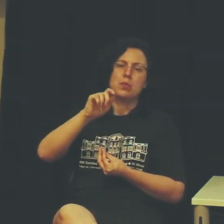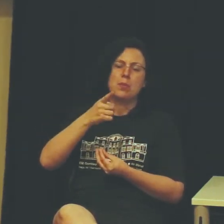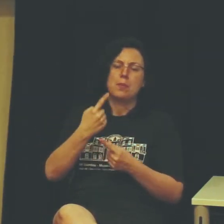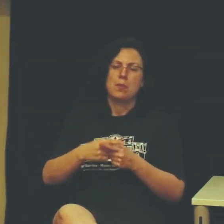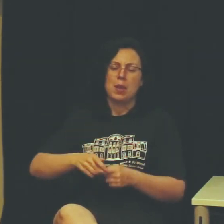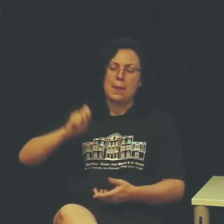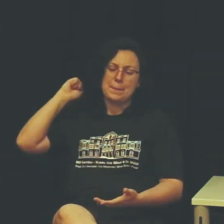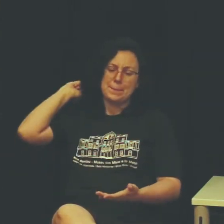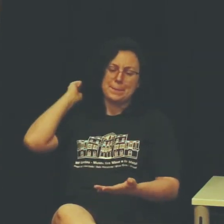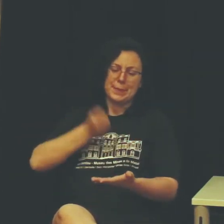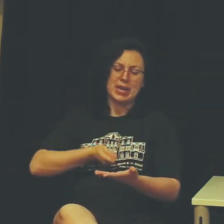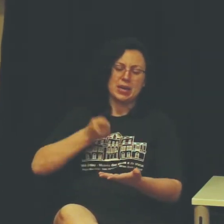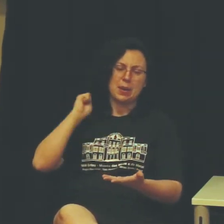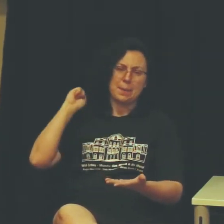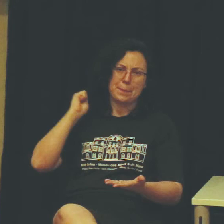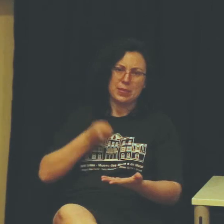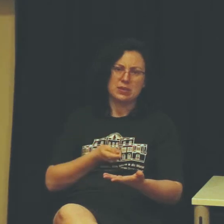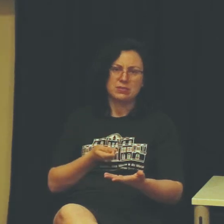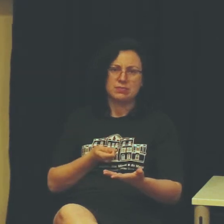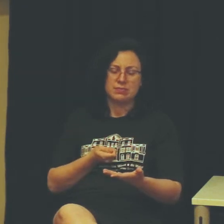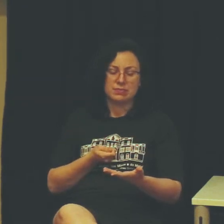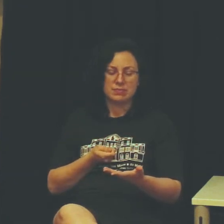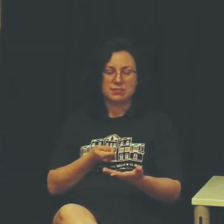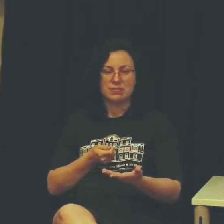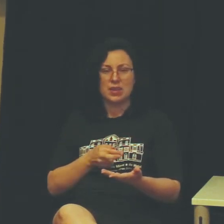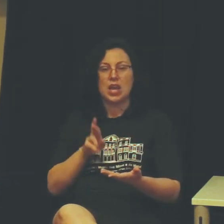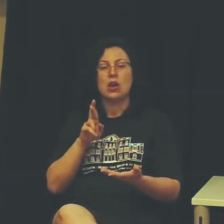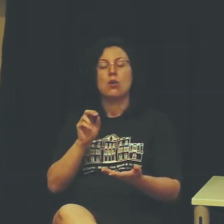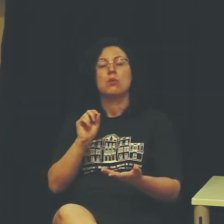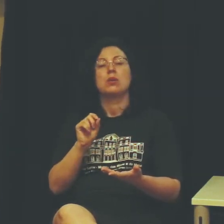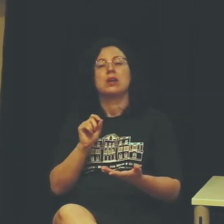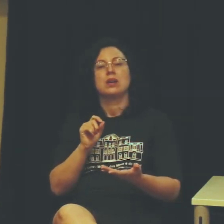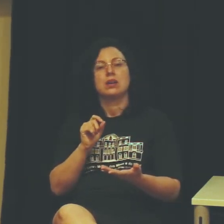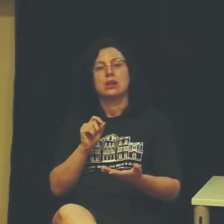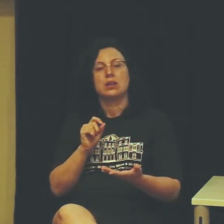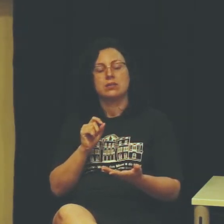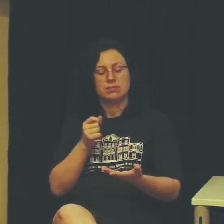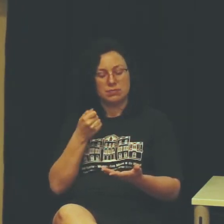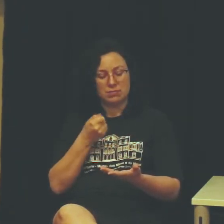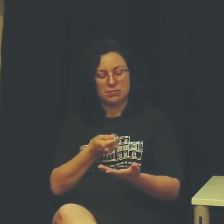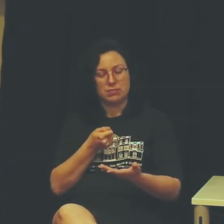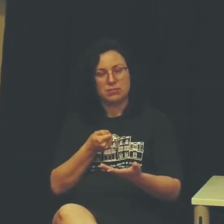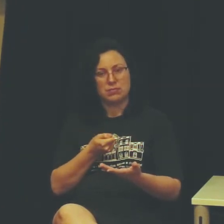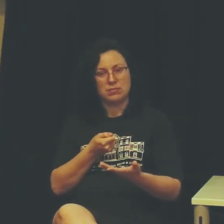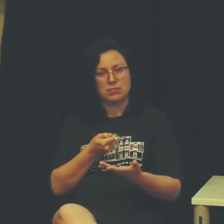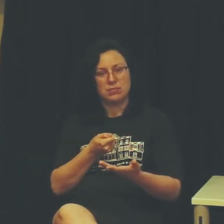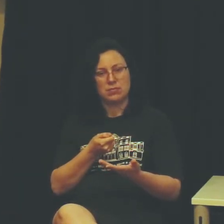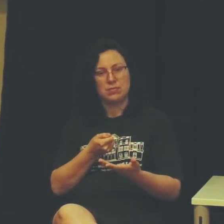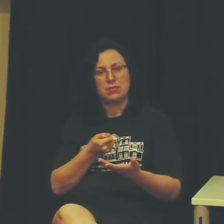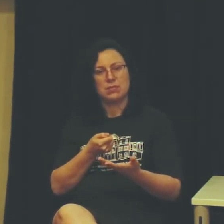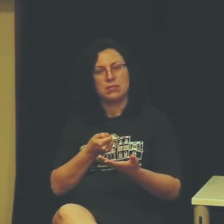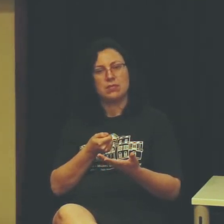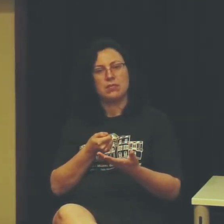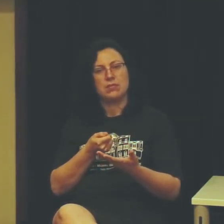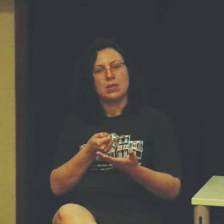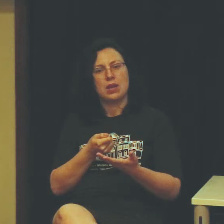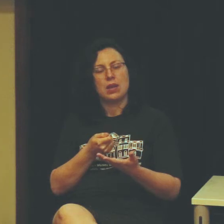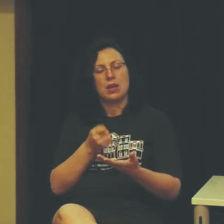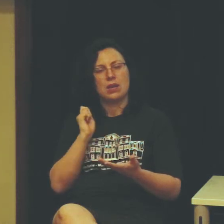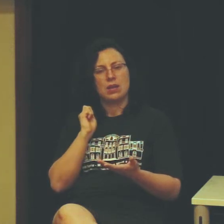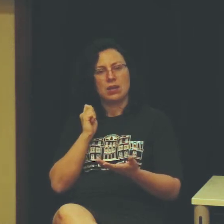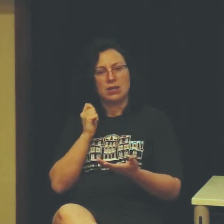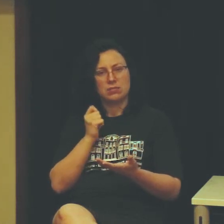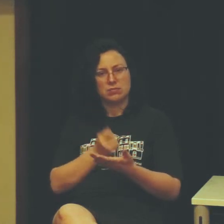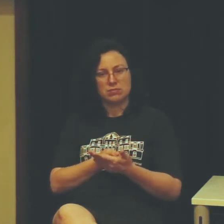nela. Né, o que eu espero quando eu meto a marretada no metal? Né, que ele se conforme de acordo com a forma da marreta. Né?